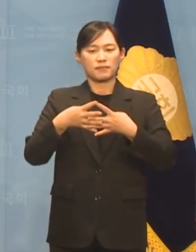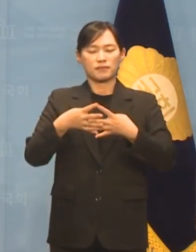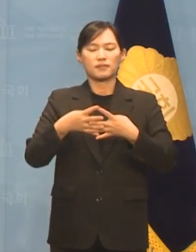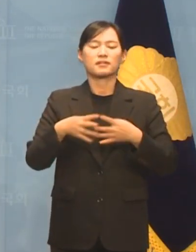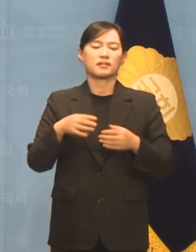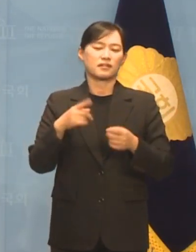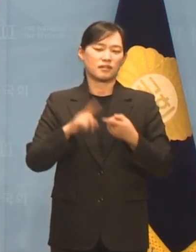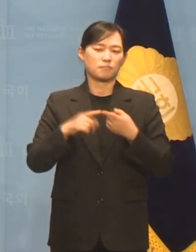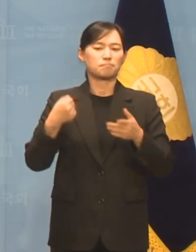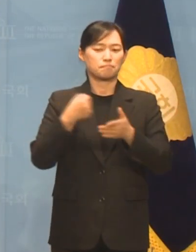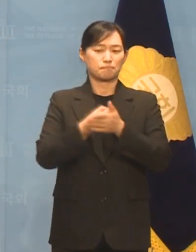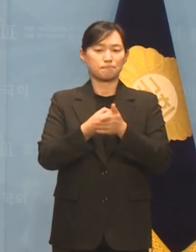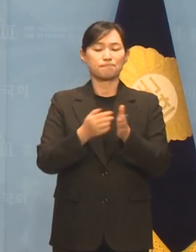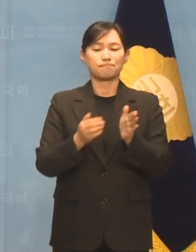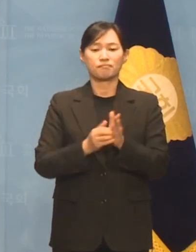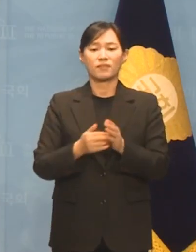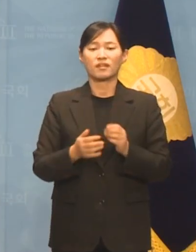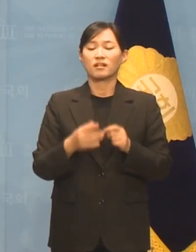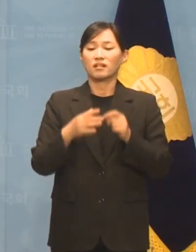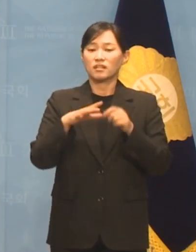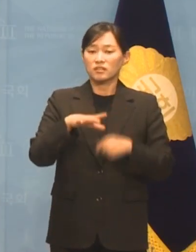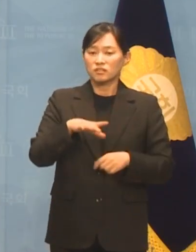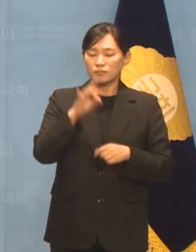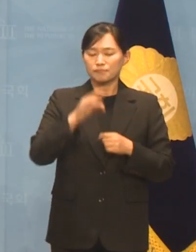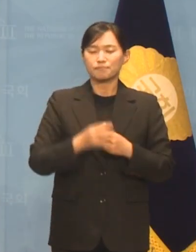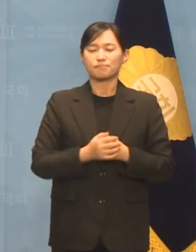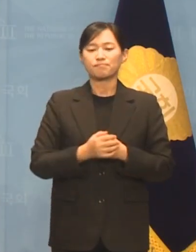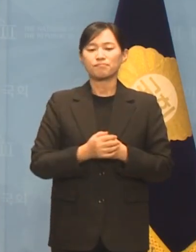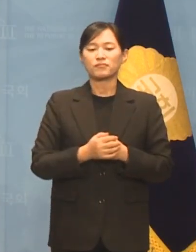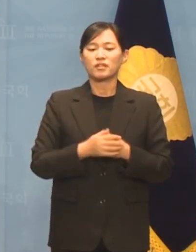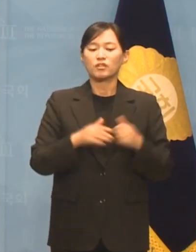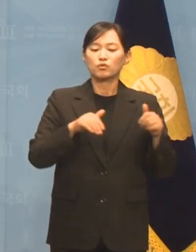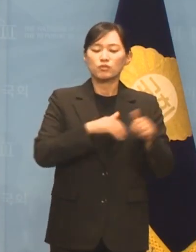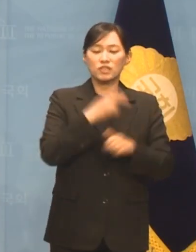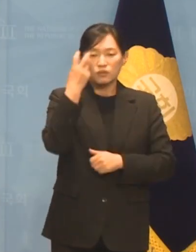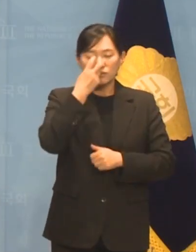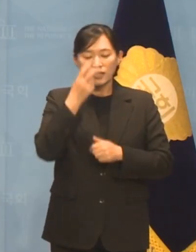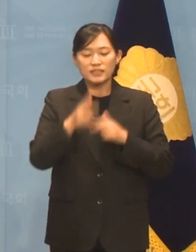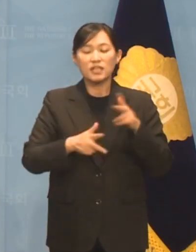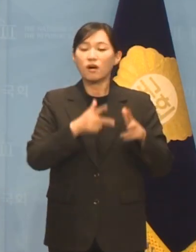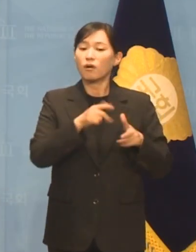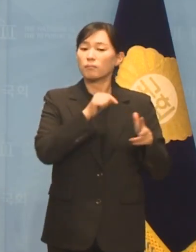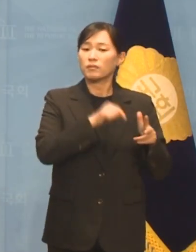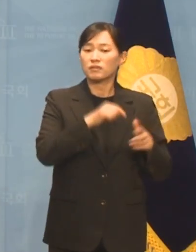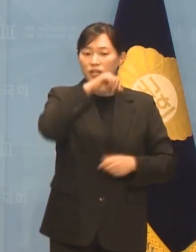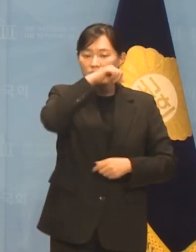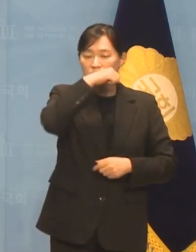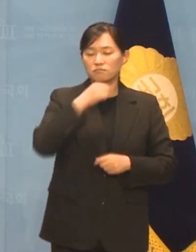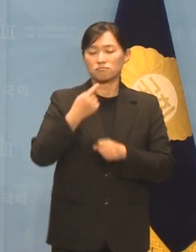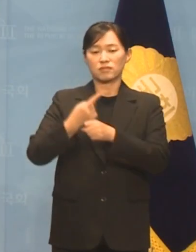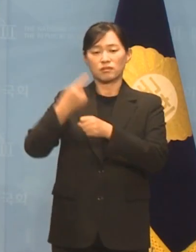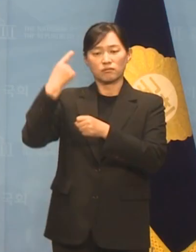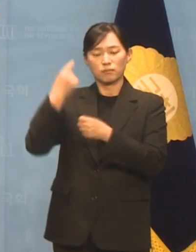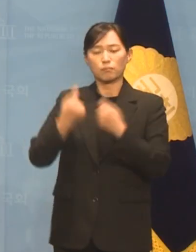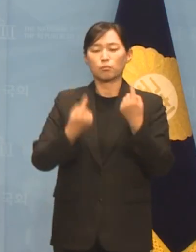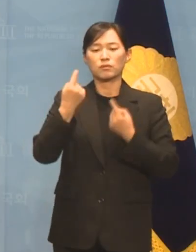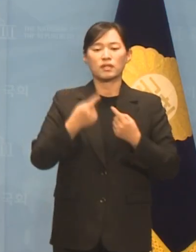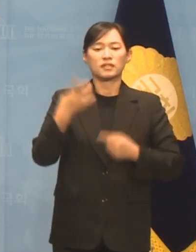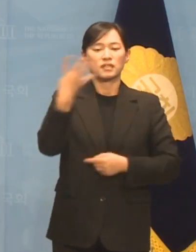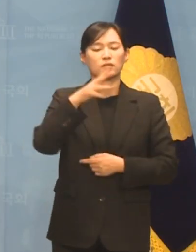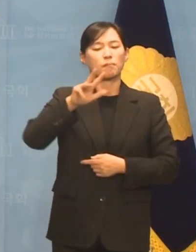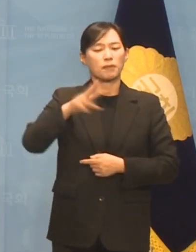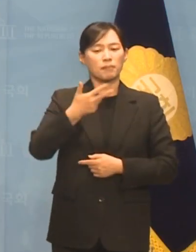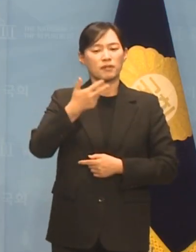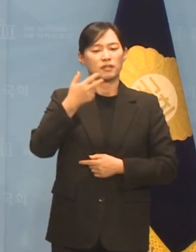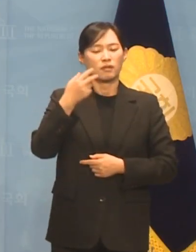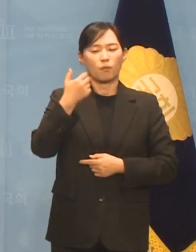것임을 밝혀졌습니다. 첫째, 주의 정찰 사업 예산입니다. 해당 예산은 지난해보다